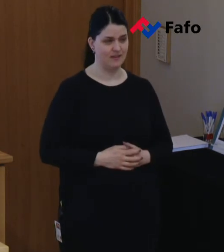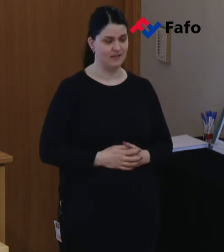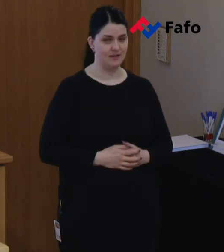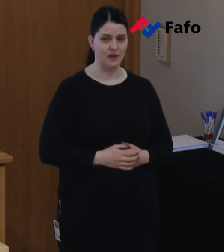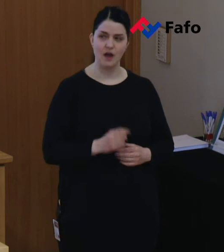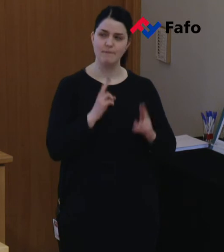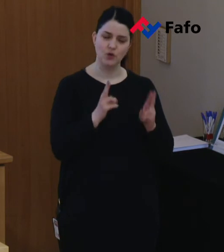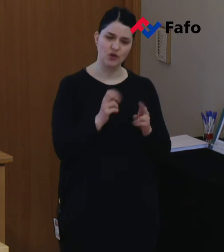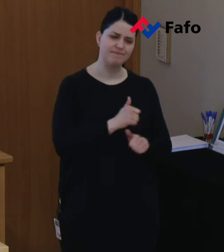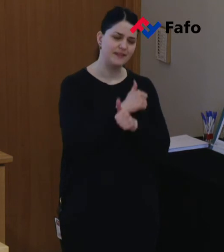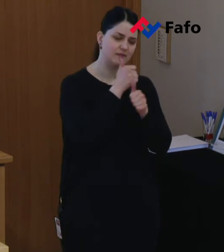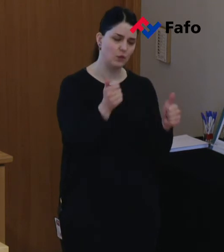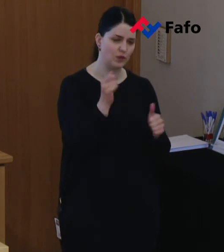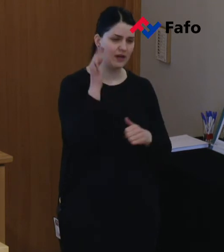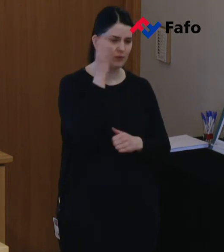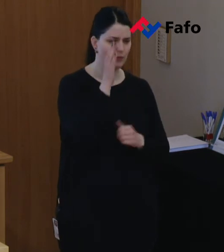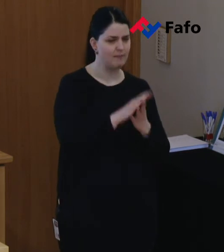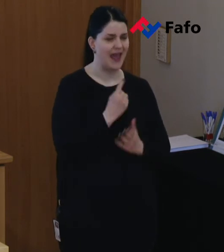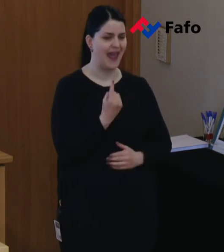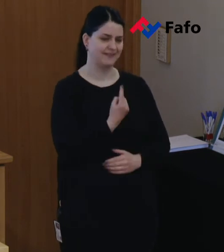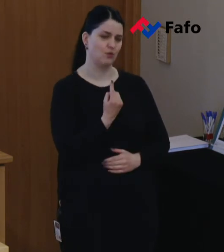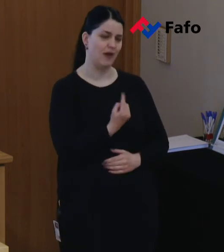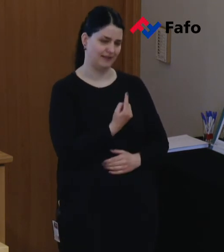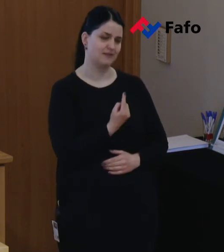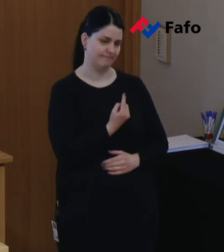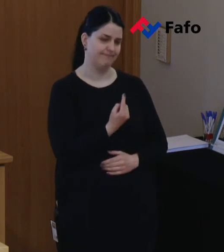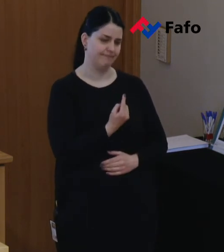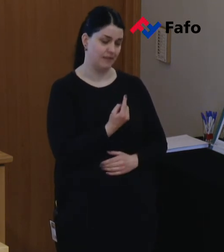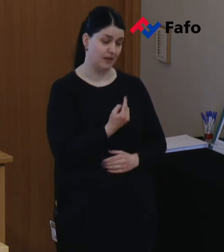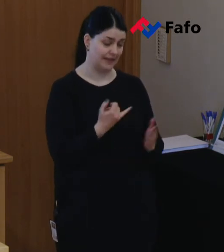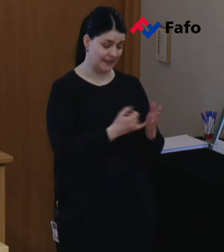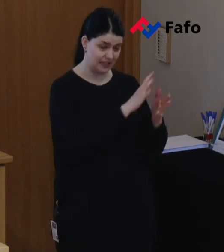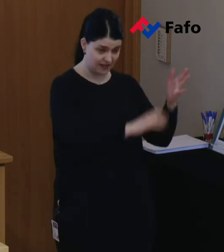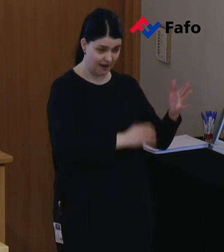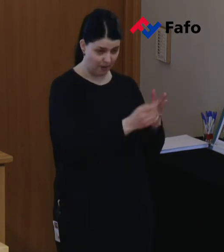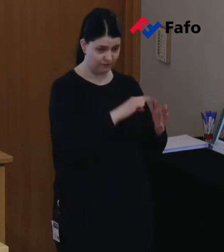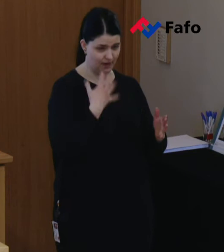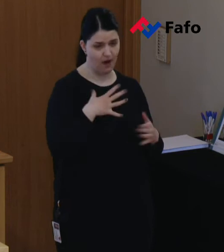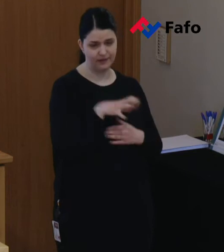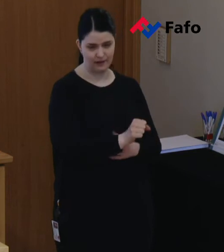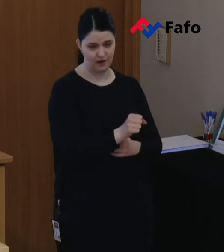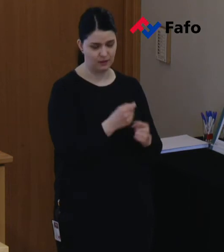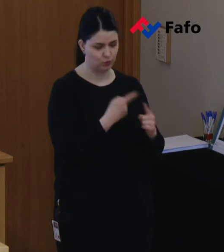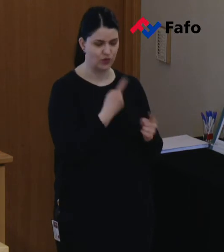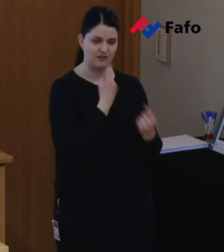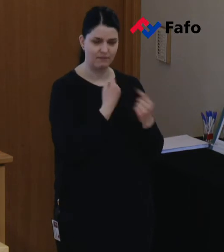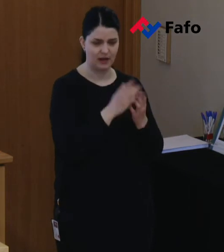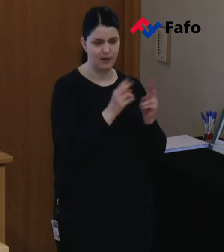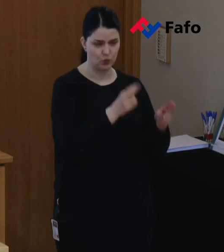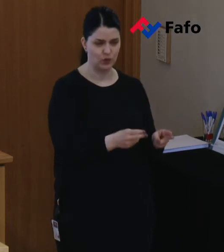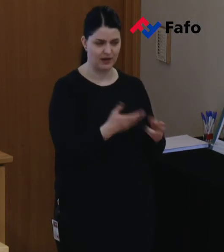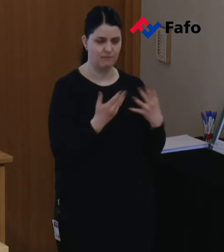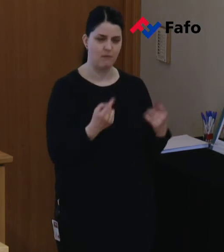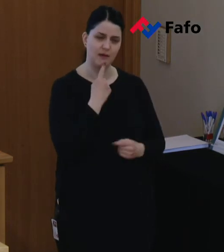også store problemer med ensomhet. Både i disse skjemaene som vi har tilgang til, og i samtaler med brukerne, så det mange